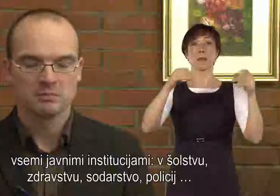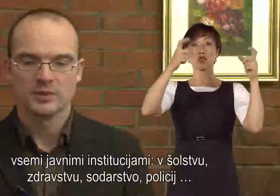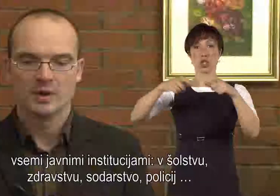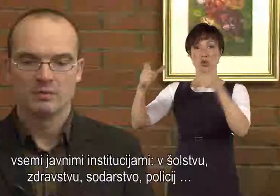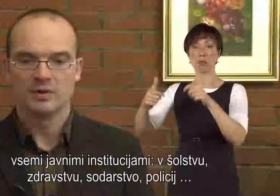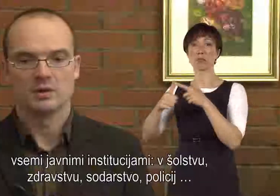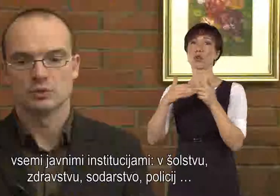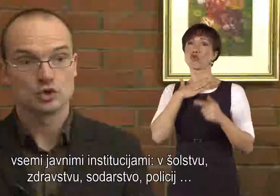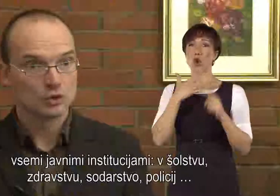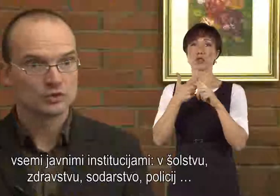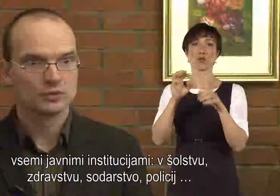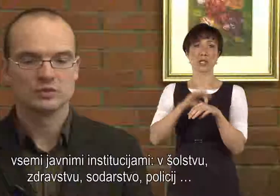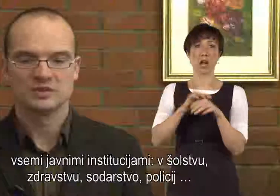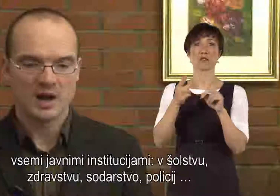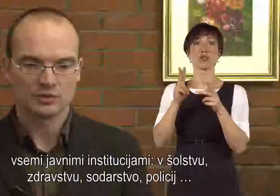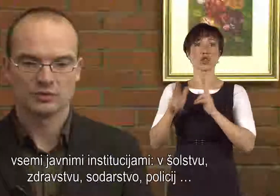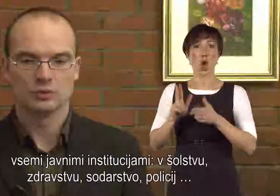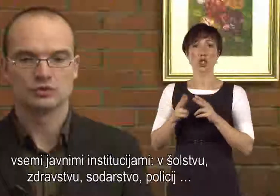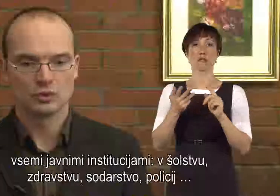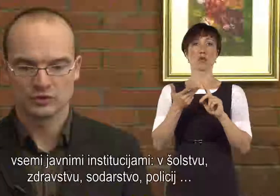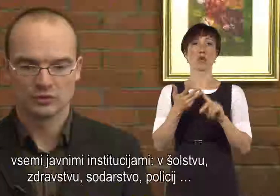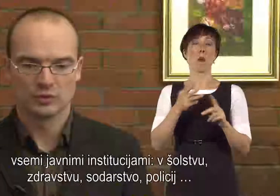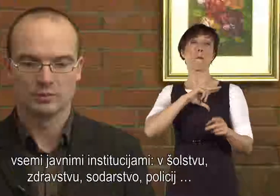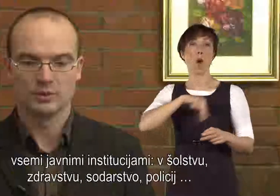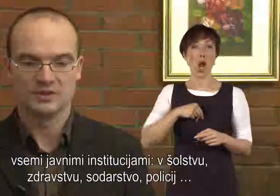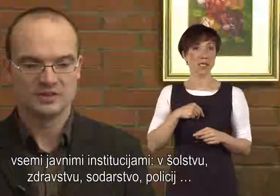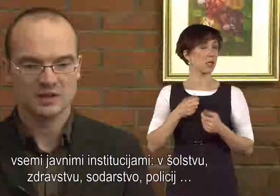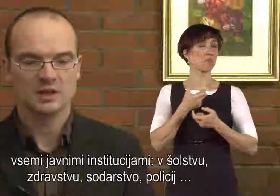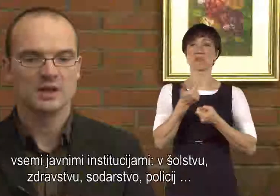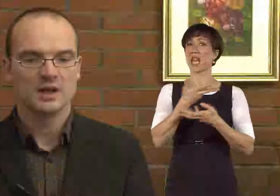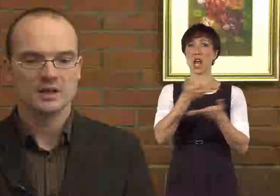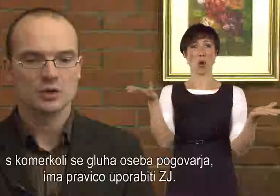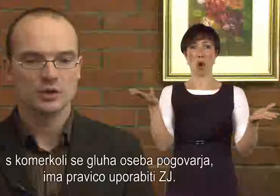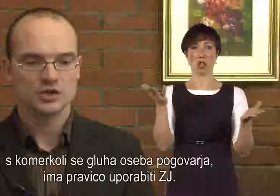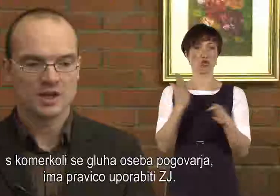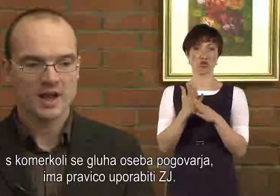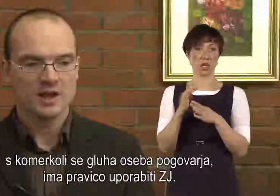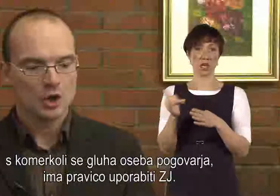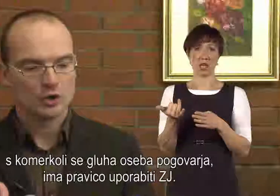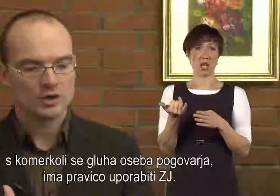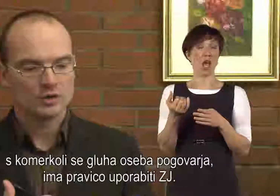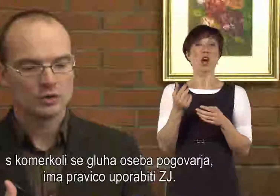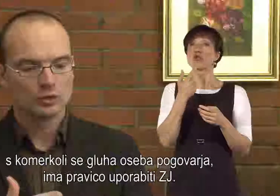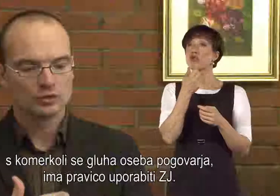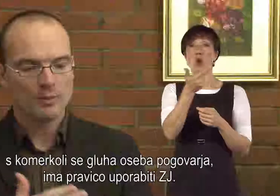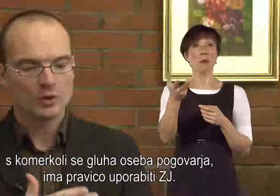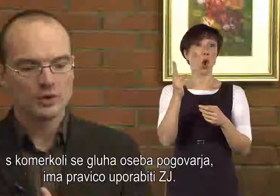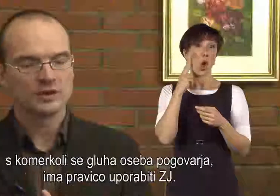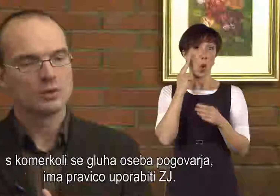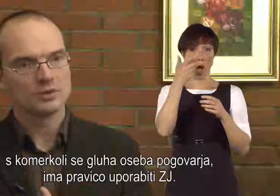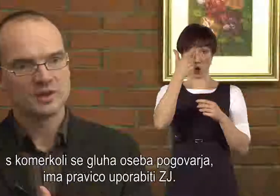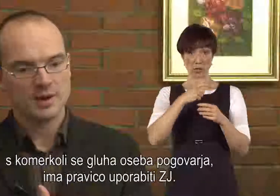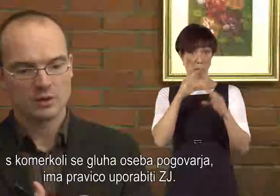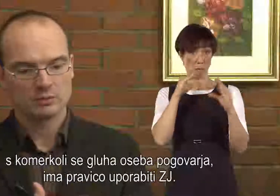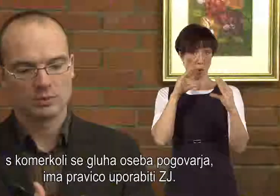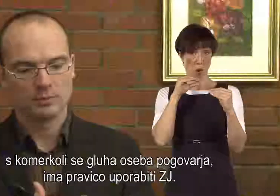inštitucijami. V šolstvu, zdravstvu, sodstvu, policiji, kjerkoli že je, s komerkoli se